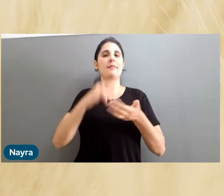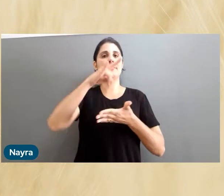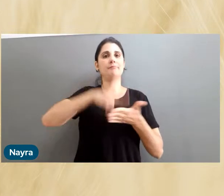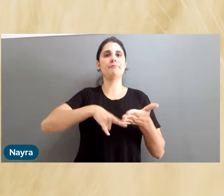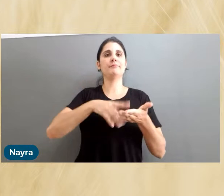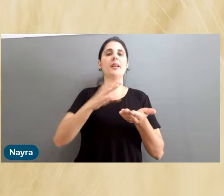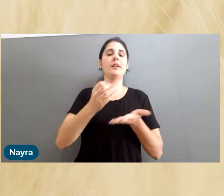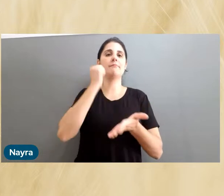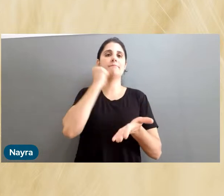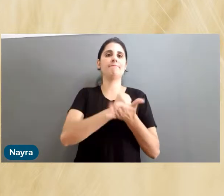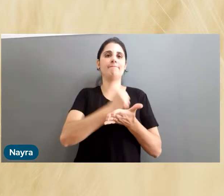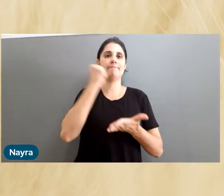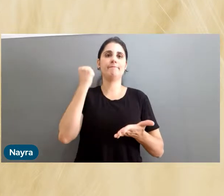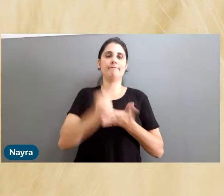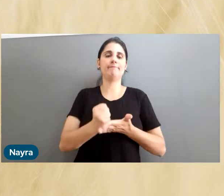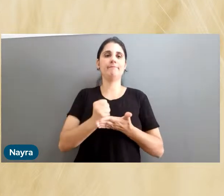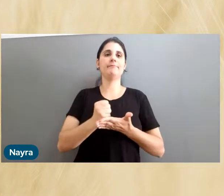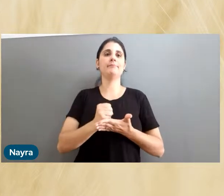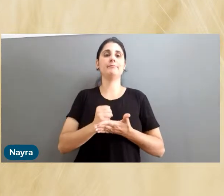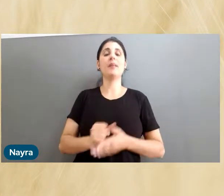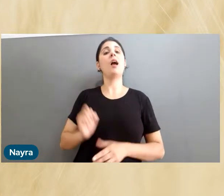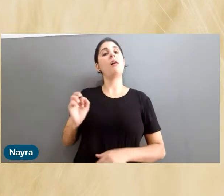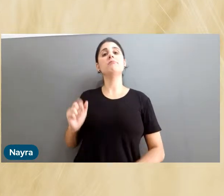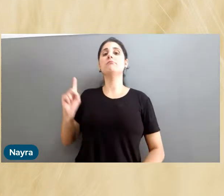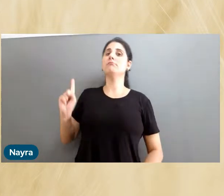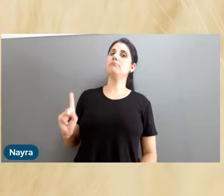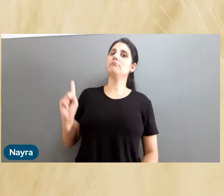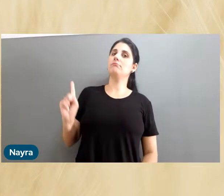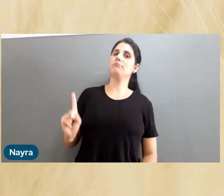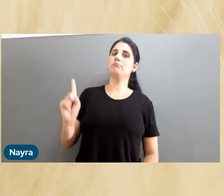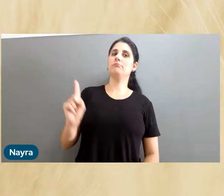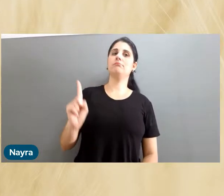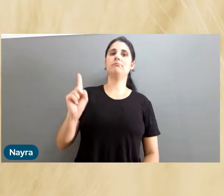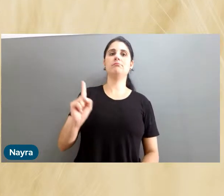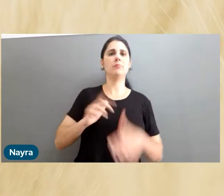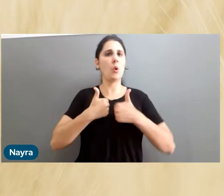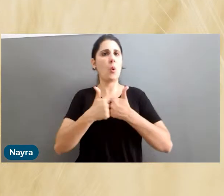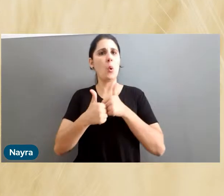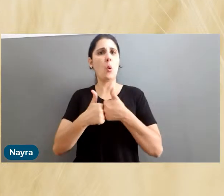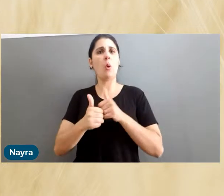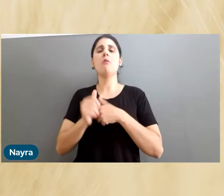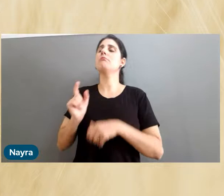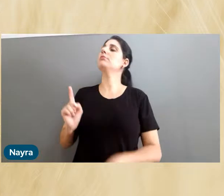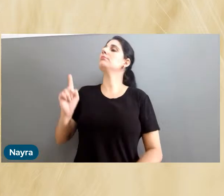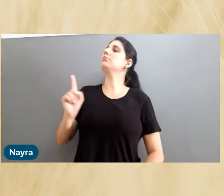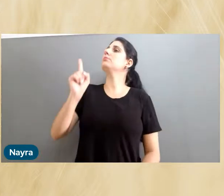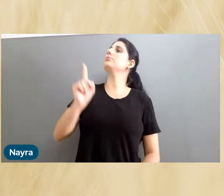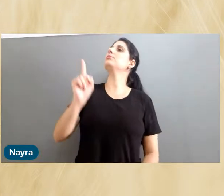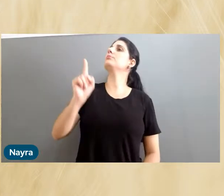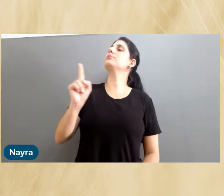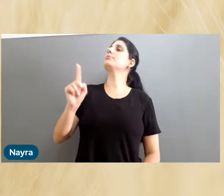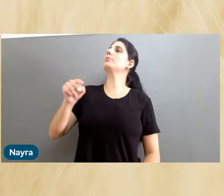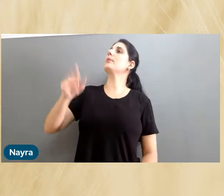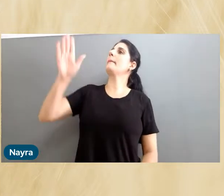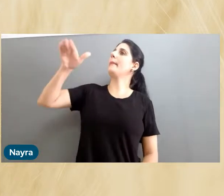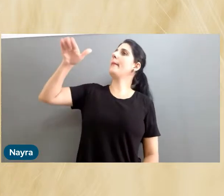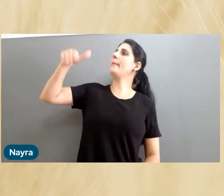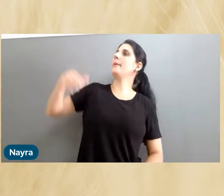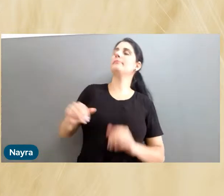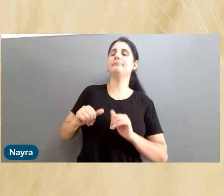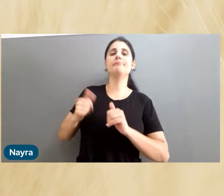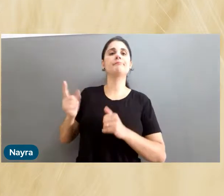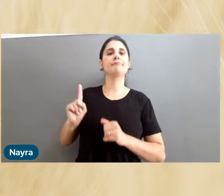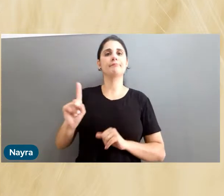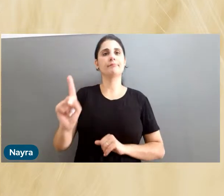estava cedendo. No caminho, ele estava pegando o último ônibus que precisaria, poderia chegar antes que o cartório